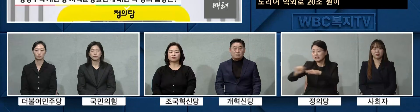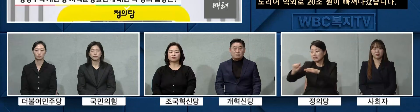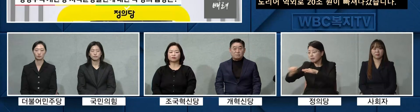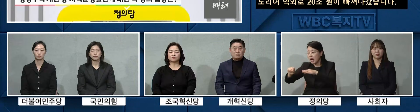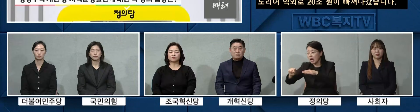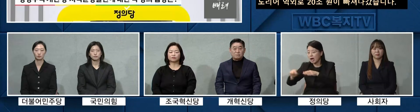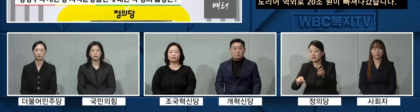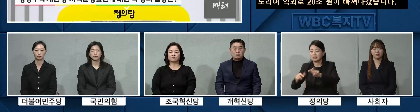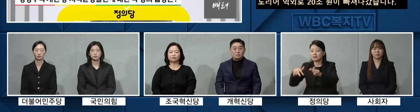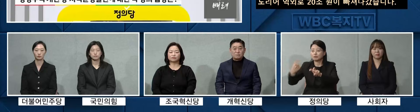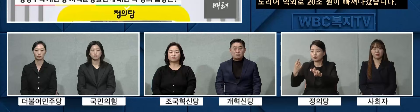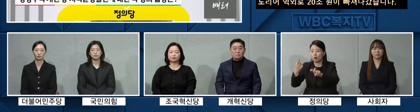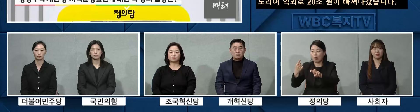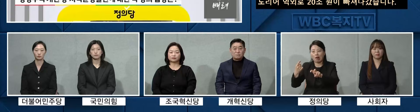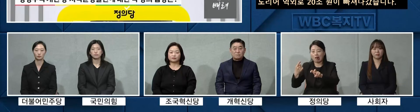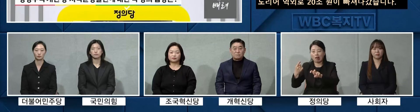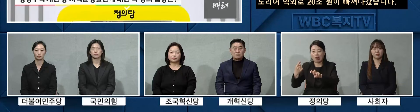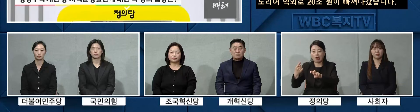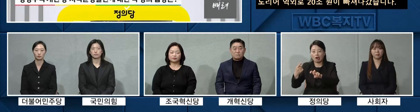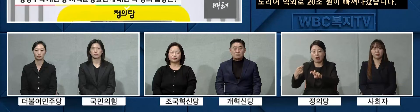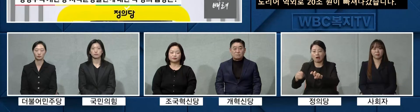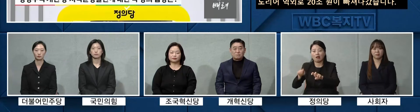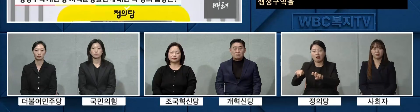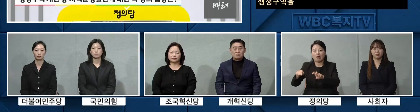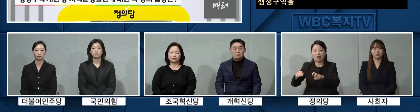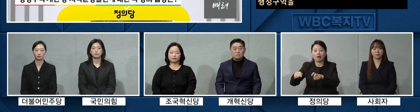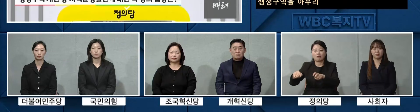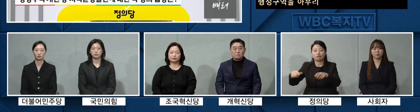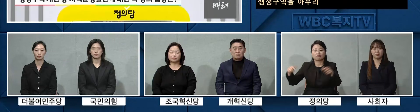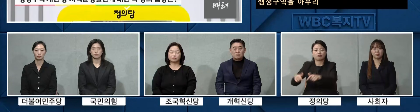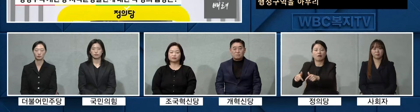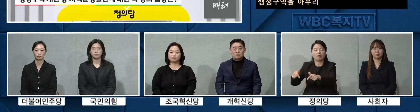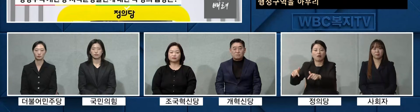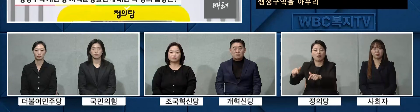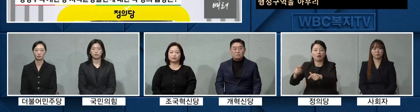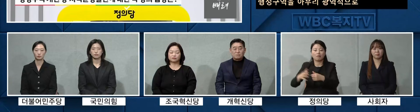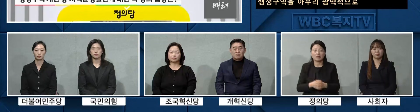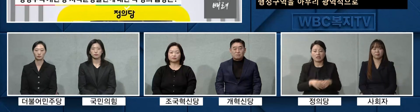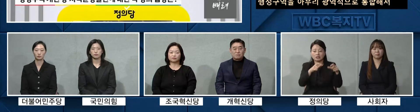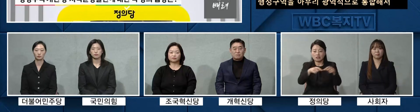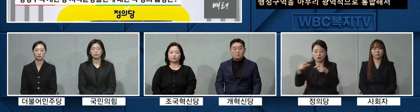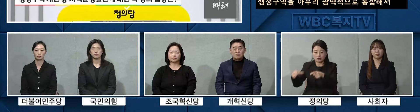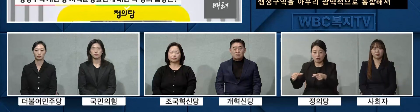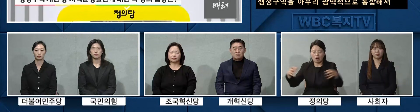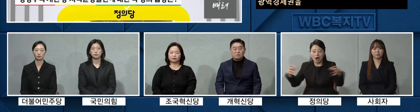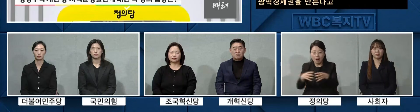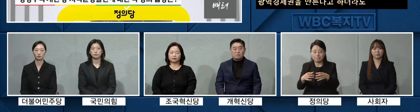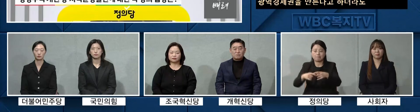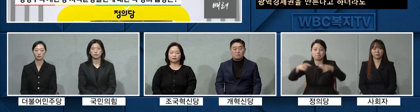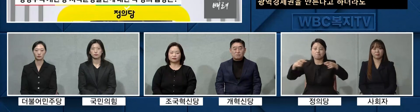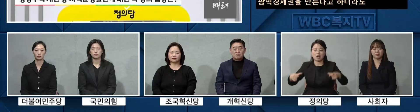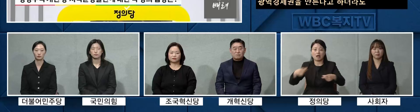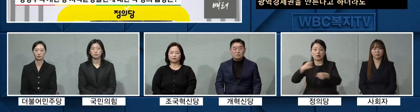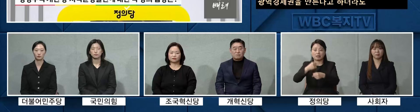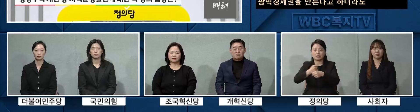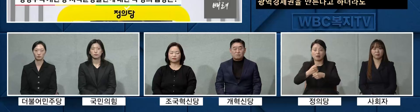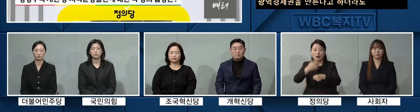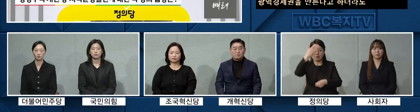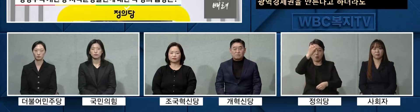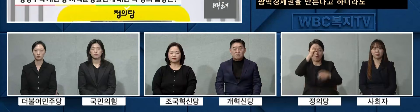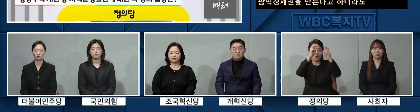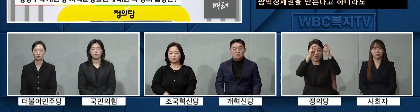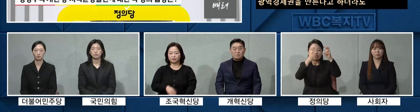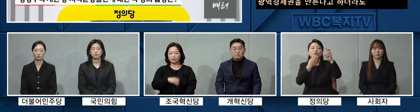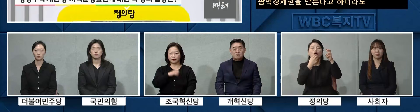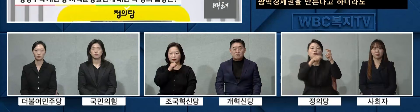행정구역을 아무리 광역적으로 통합해서 광역경제권을 만든다고 하더라도 본사는 수도권에 생산기지는 지역에